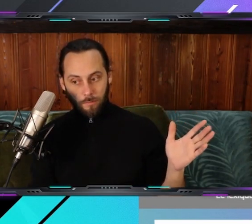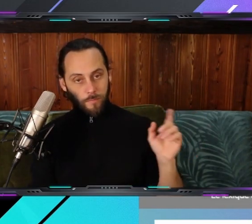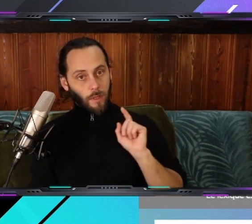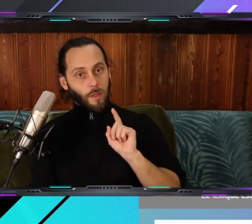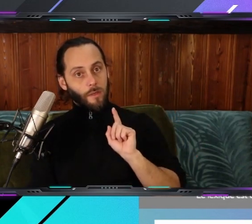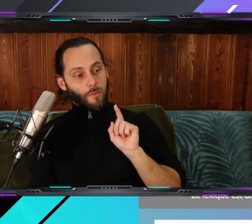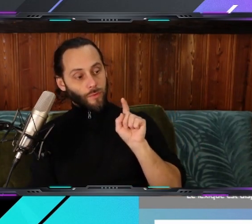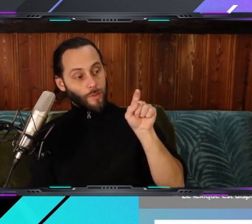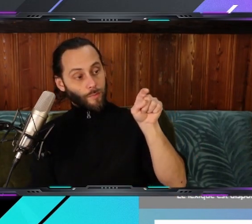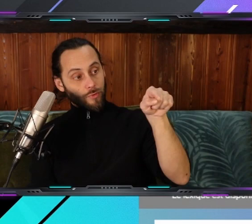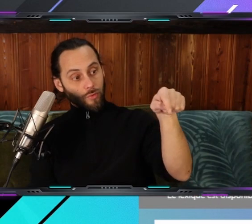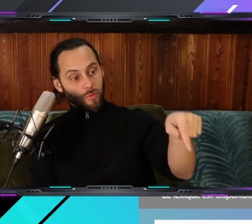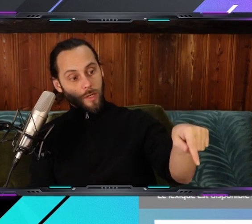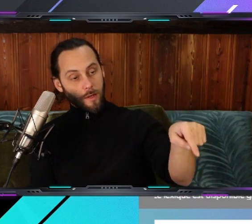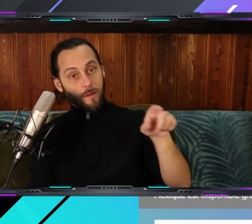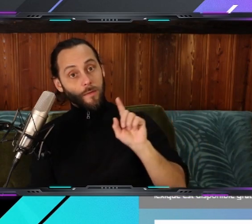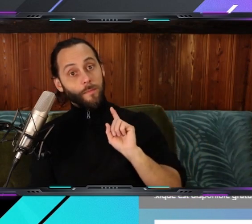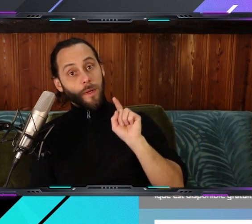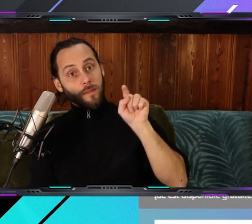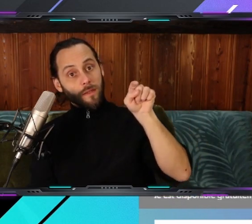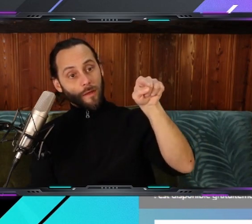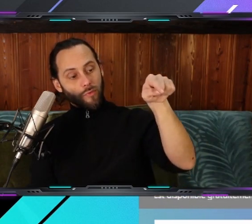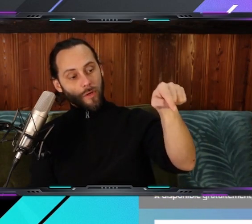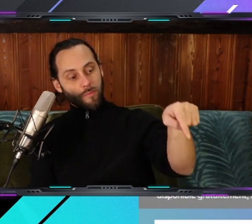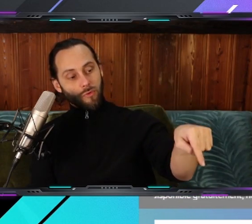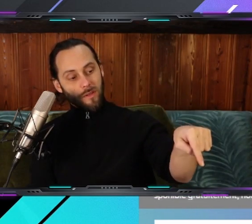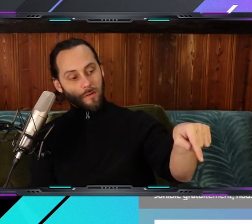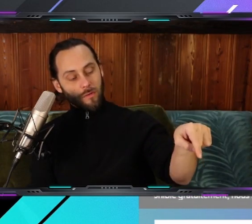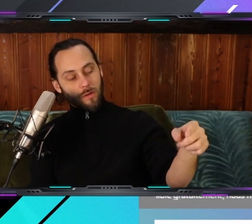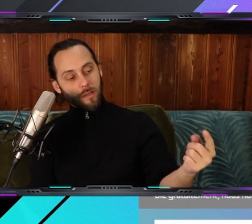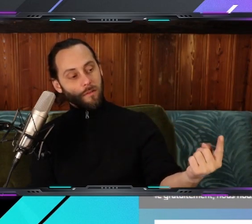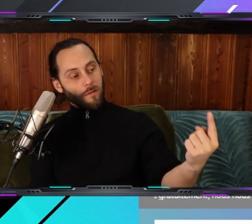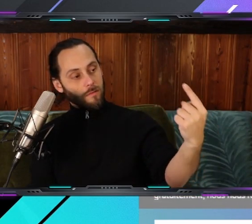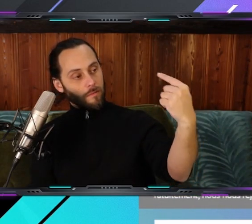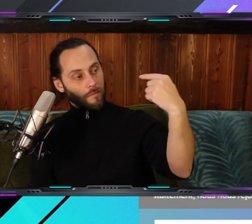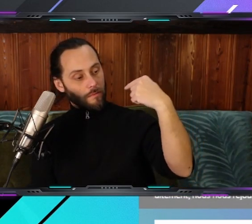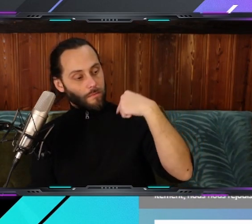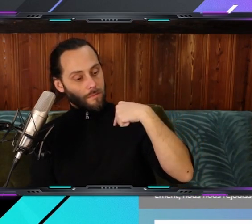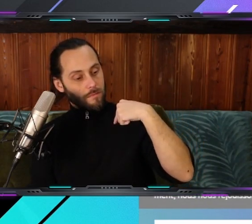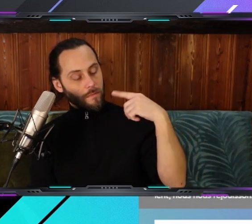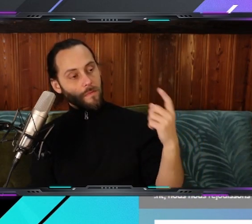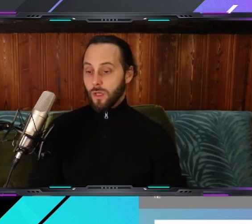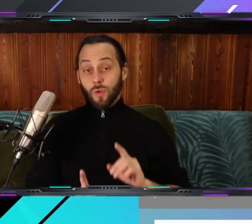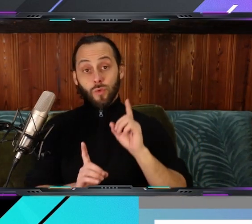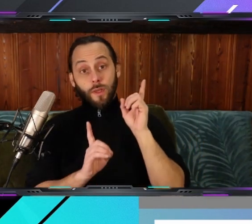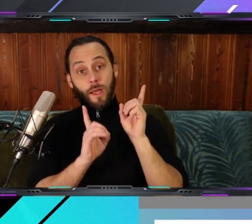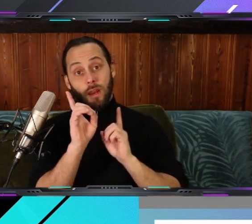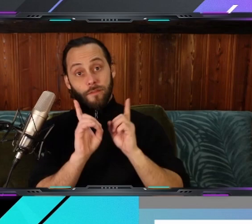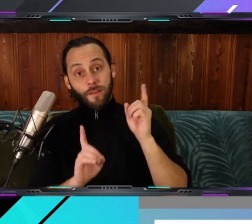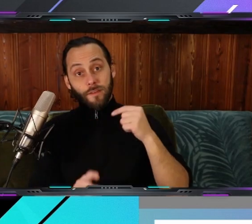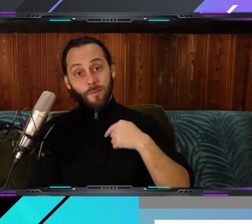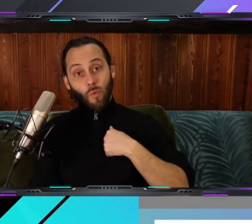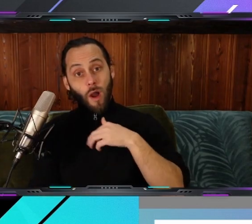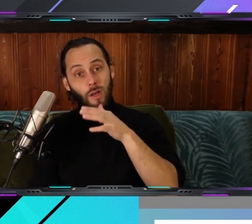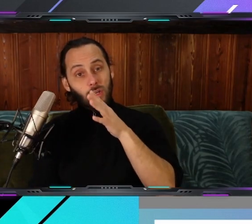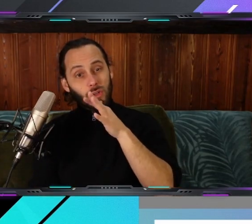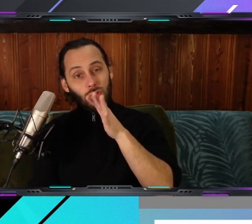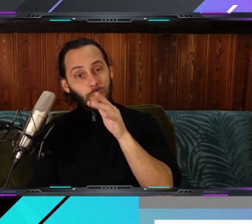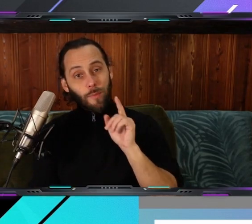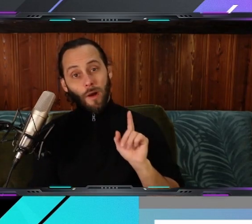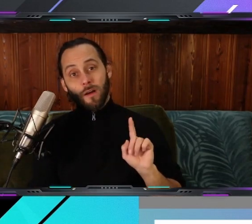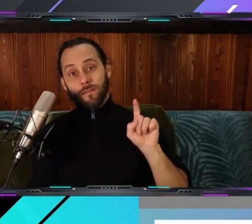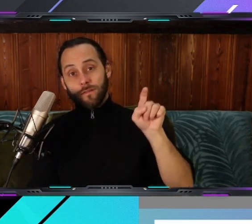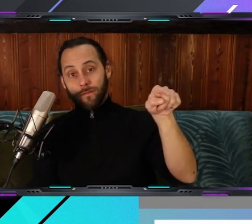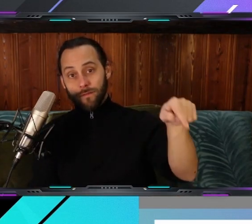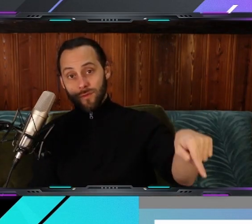Voilà. Donc c'est plutôt partir d'un point et pointer l'arrivée. à la fête. Moi, je